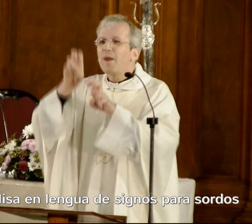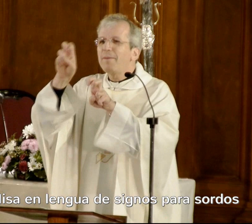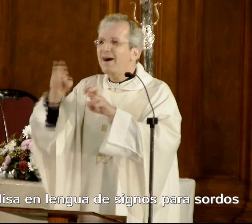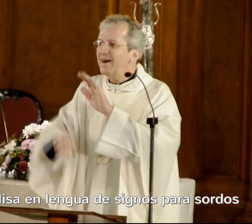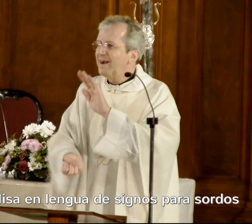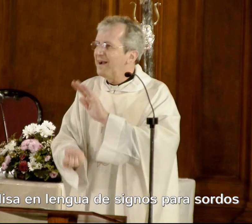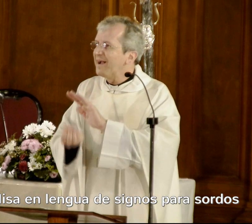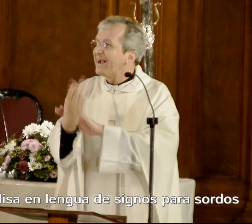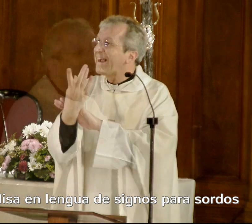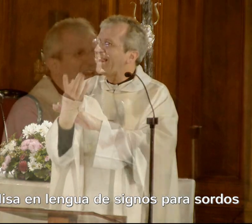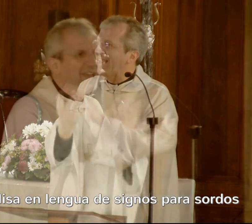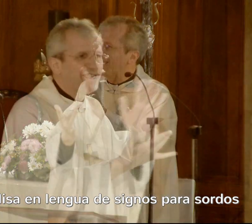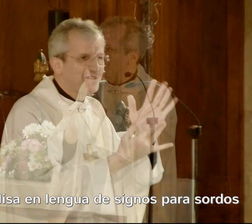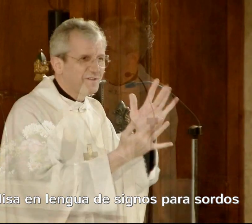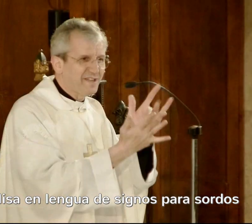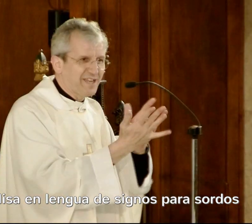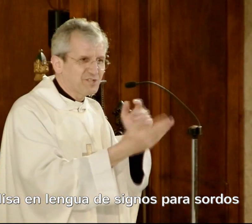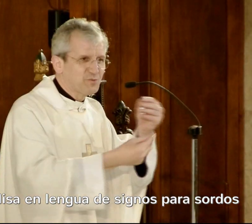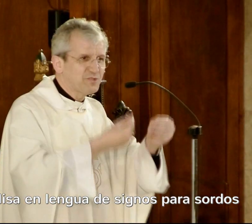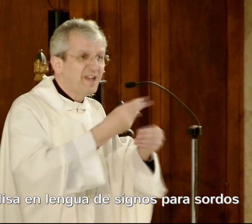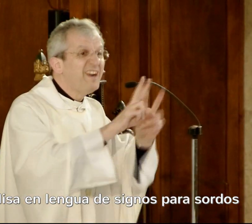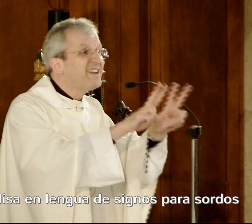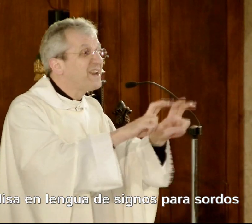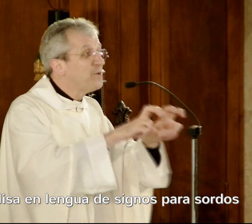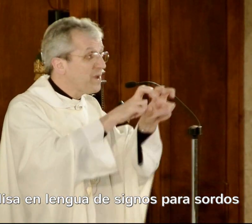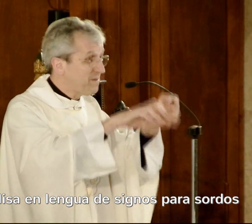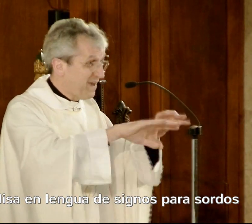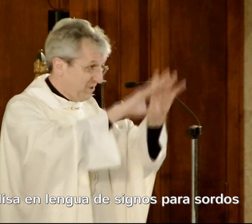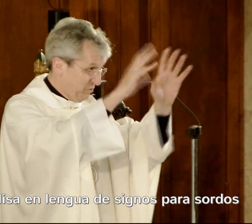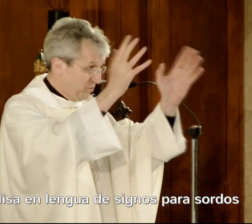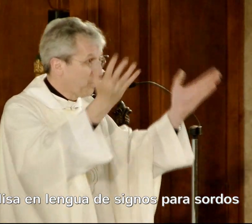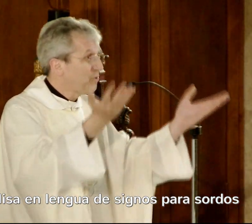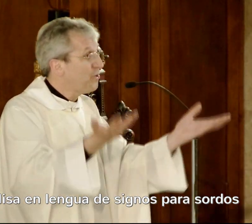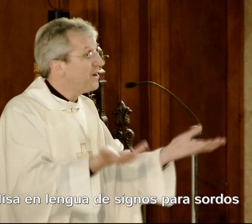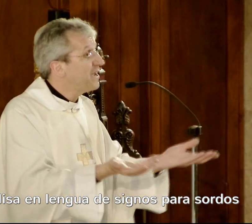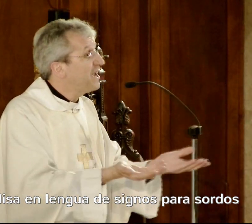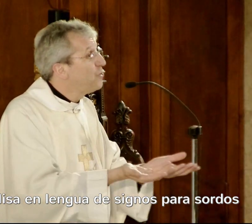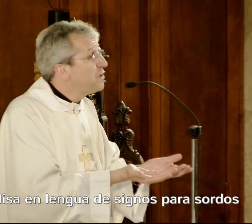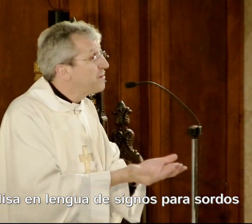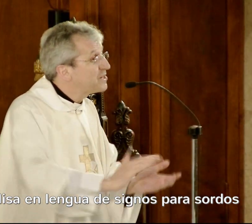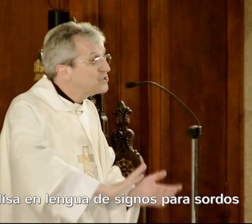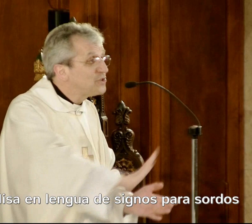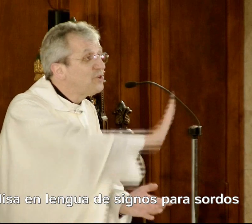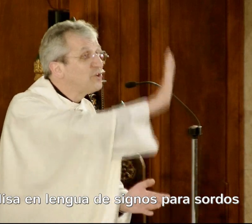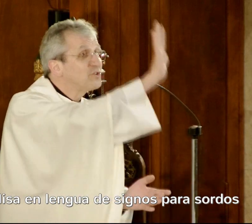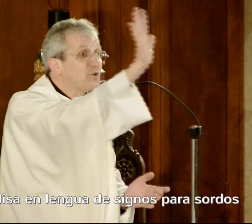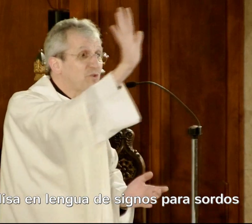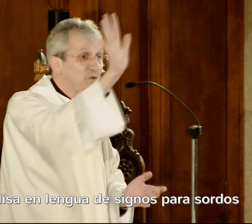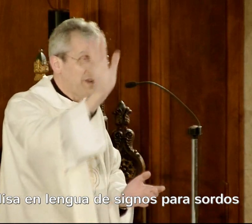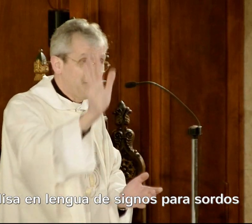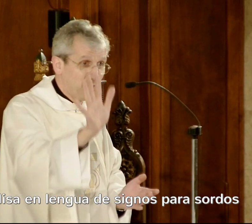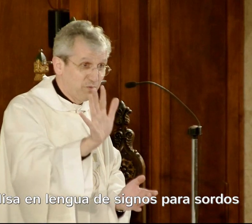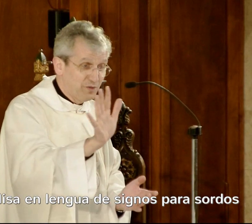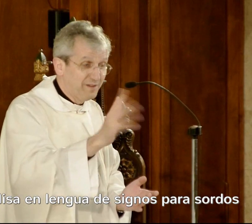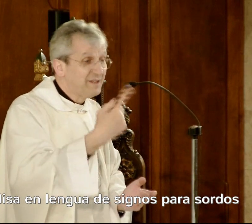nueva creación, que Jesús renueva todo el universo, todo el mundo.